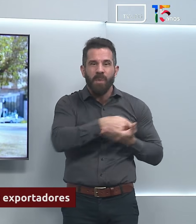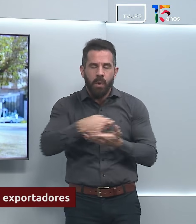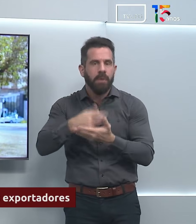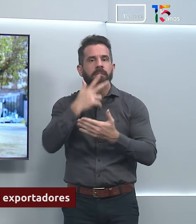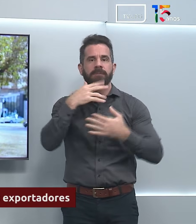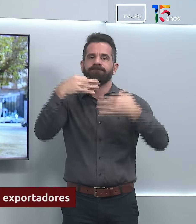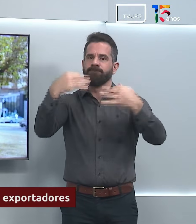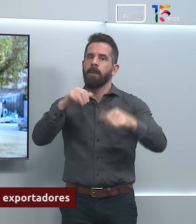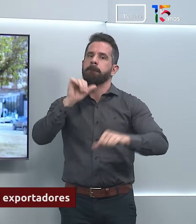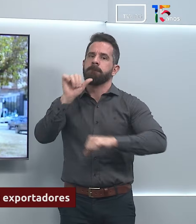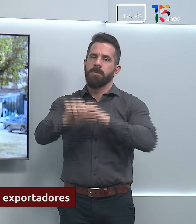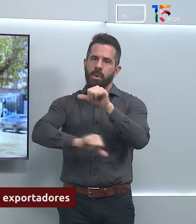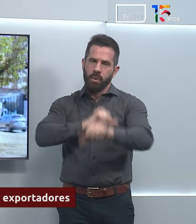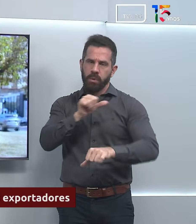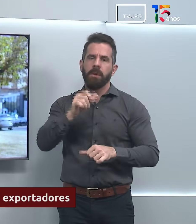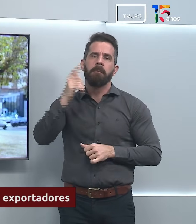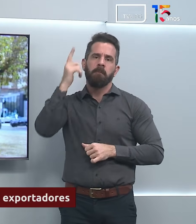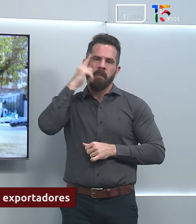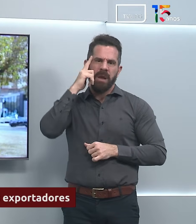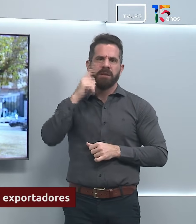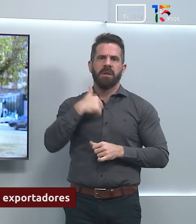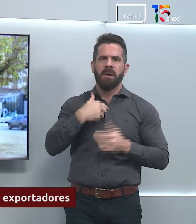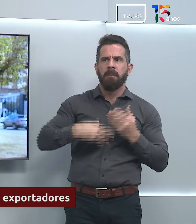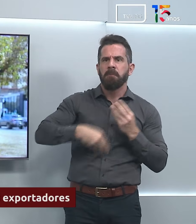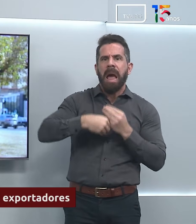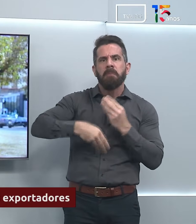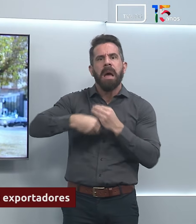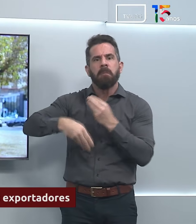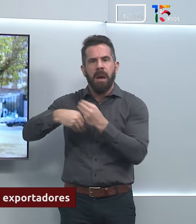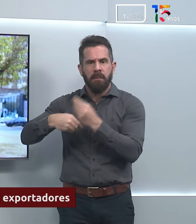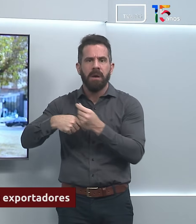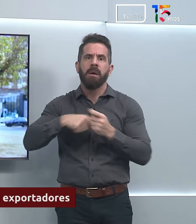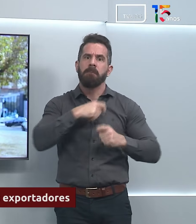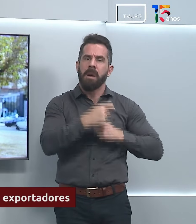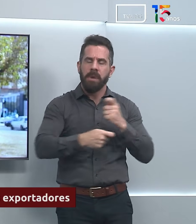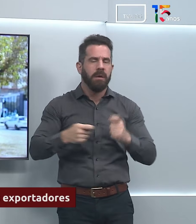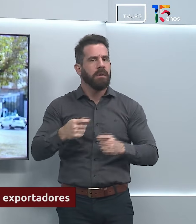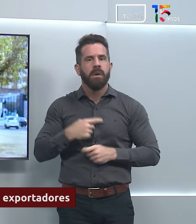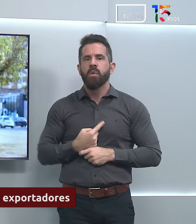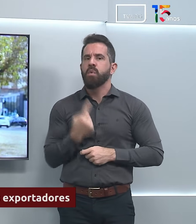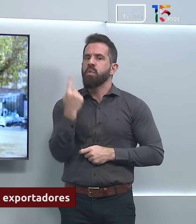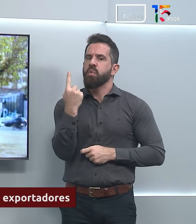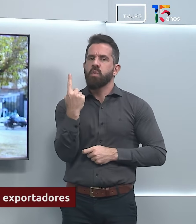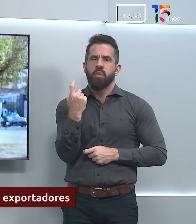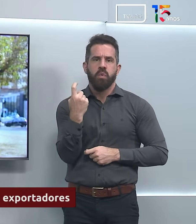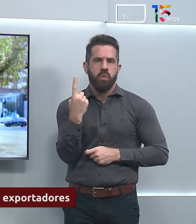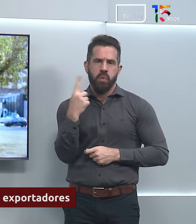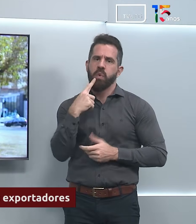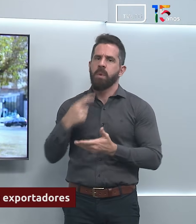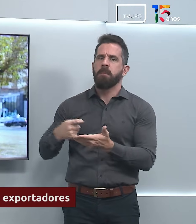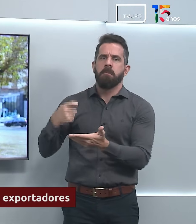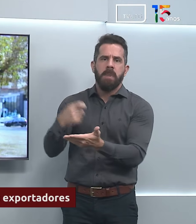vez. Deixaremos de acumular taxas para uma nova era de um único imposto sobre o valor